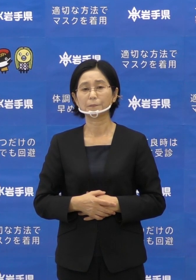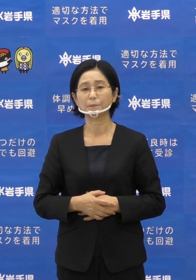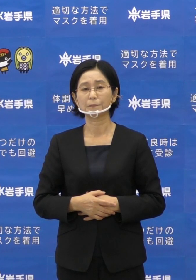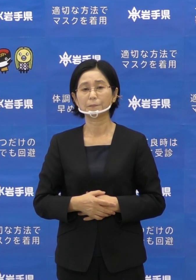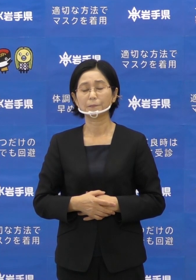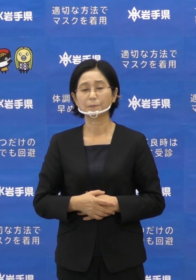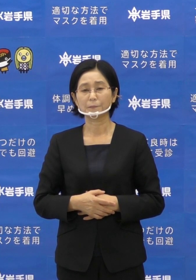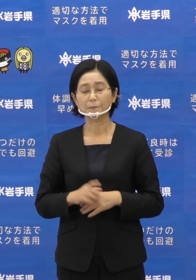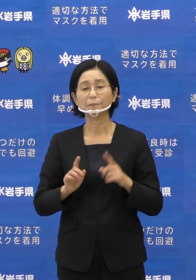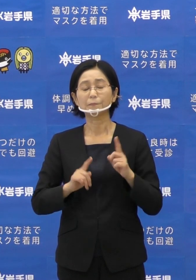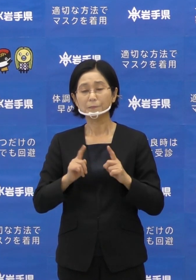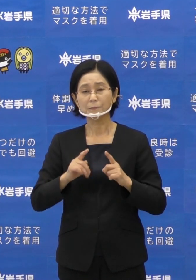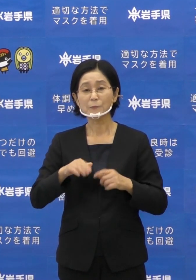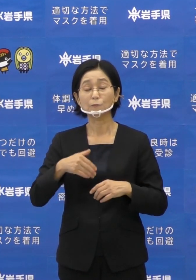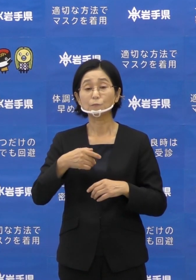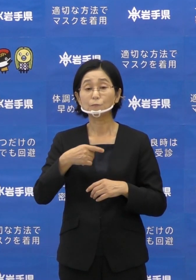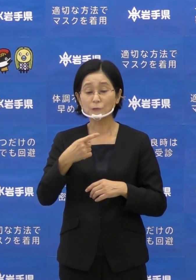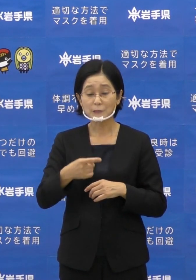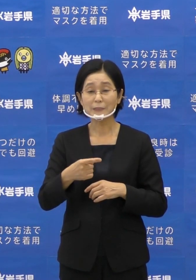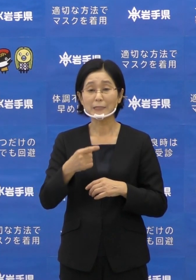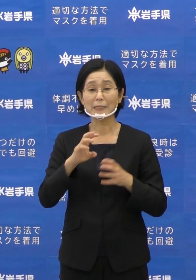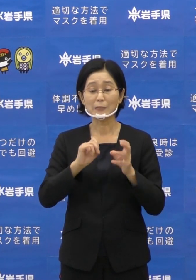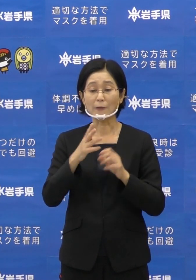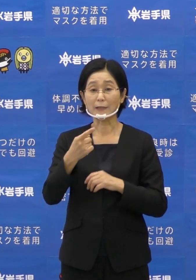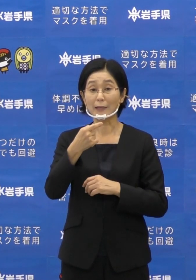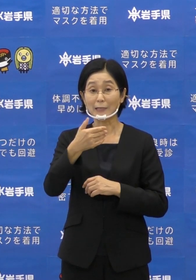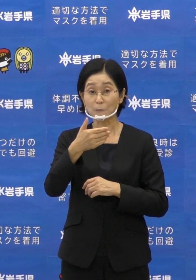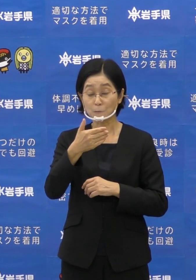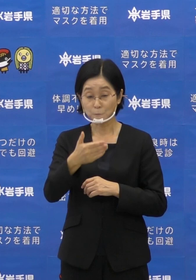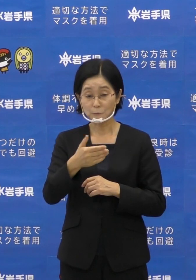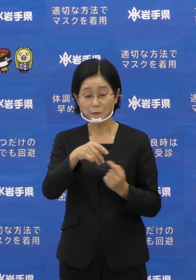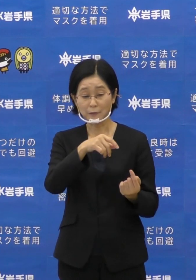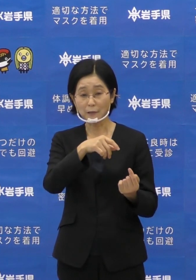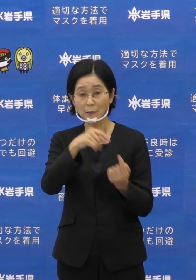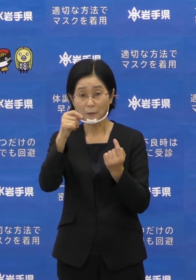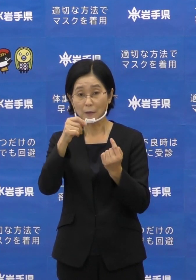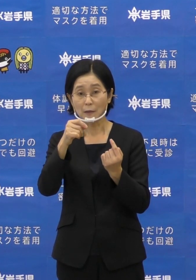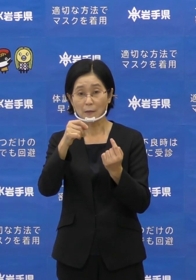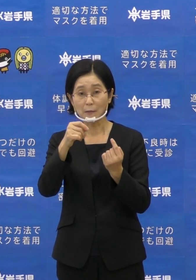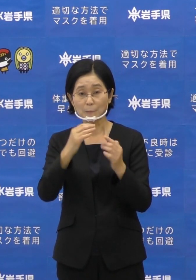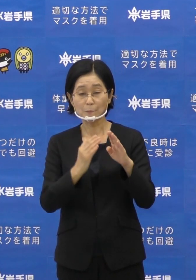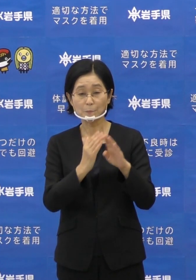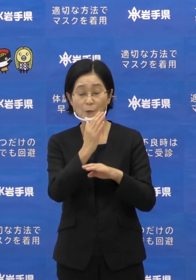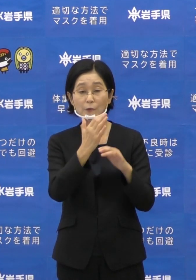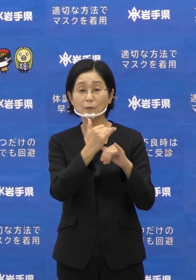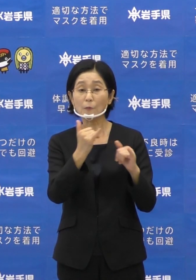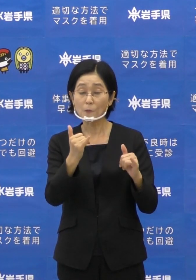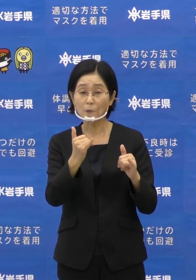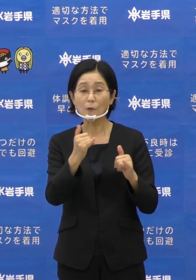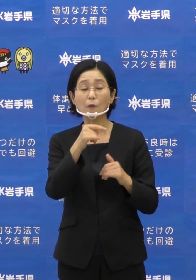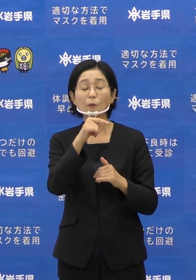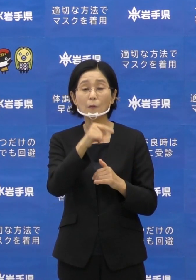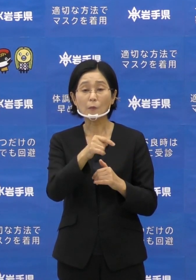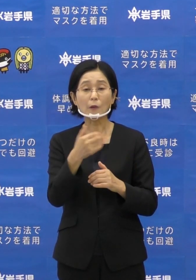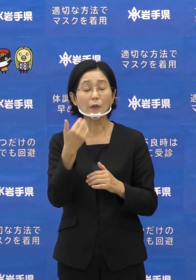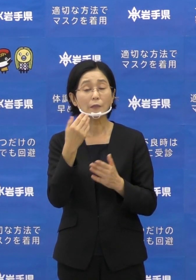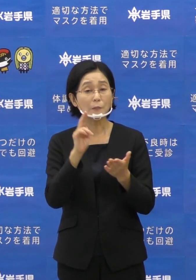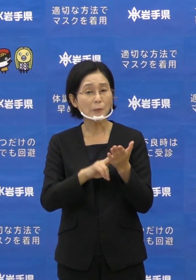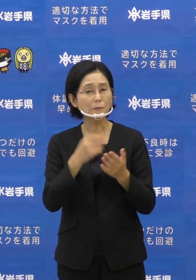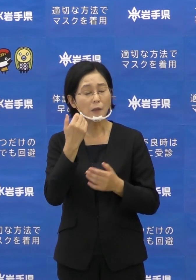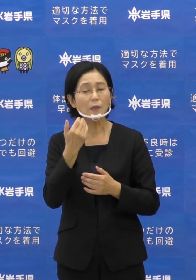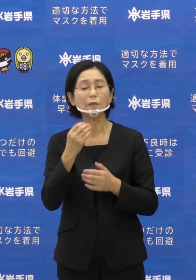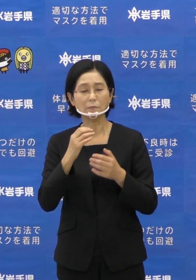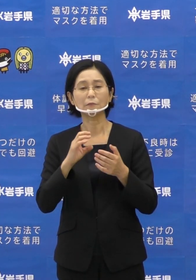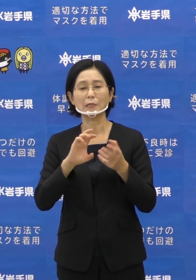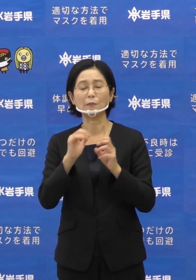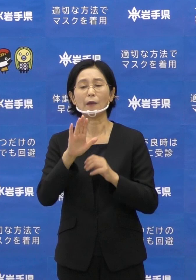次にこの岩手一区から選ばれる衆議院議員誰がいいかは、それは岩手一区の有権者の皆さんが決めることであ